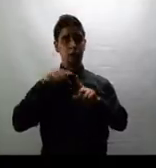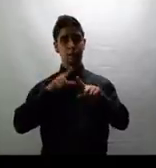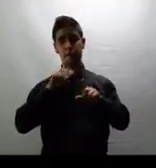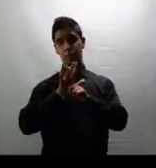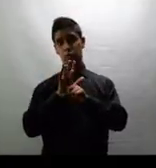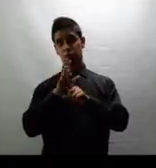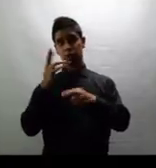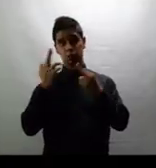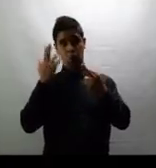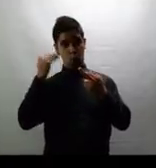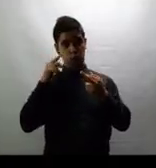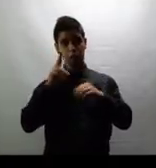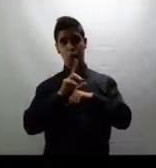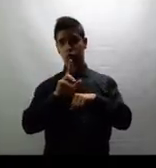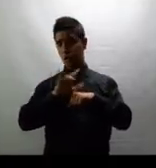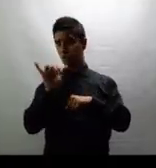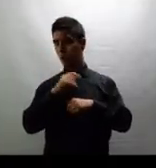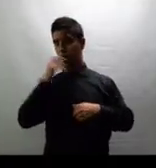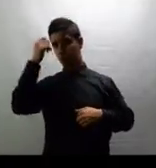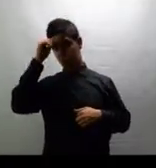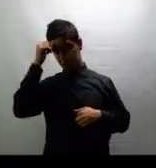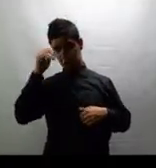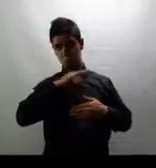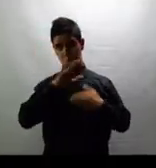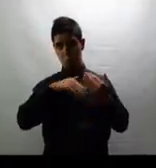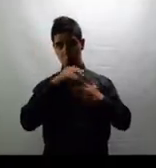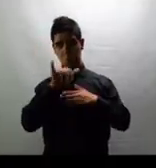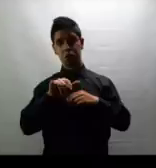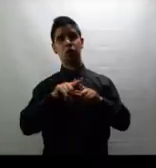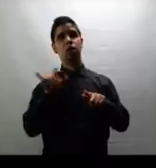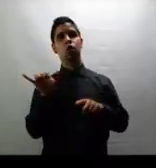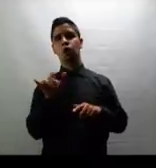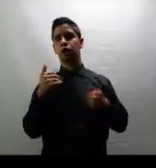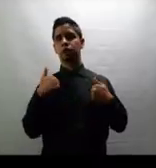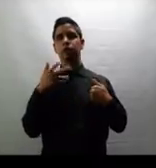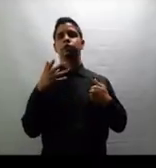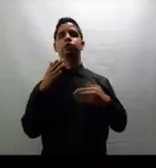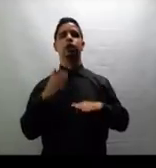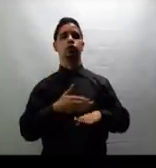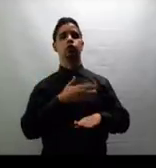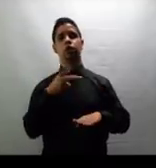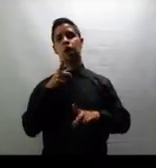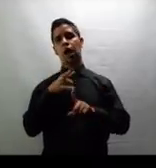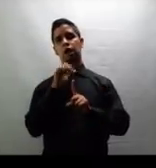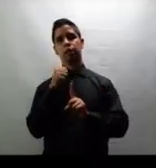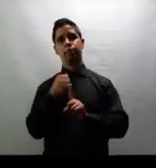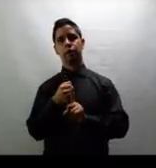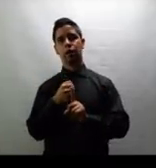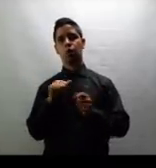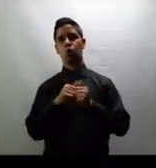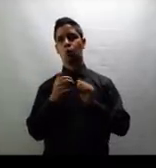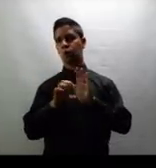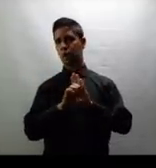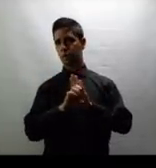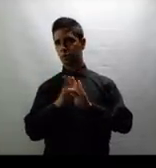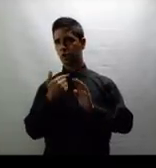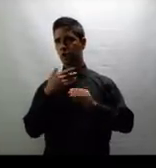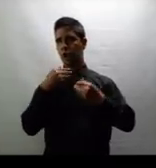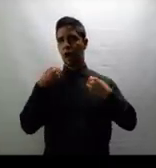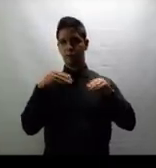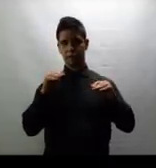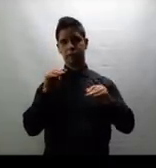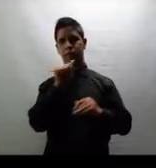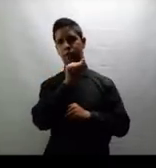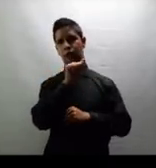porque la verdad que lo usaron en las protestas y todo y del mismo modo hay canciones que han impactado como por ejemplo la venta de la